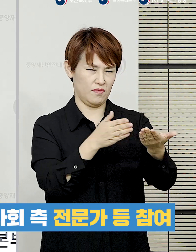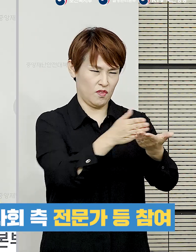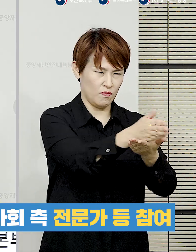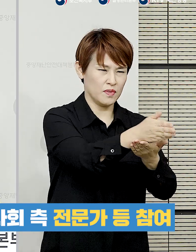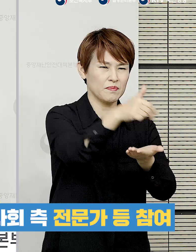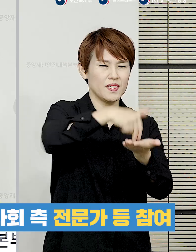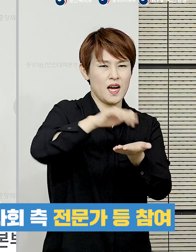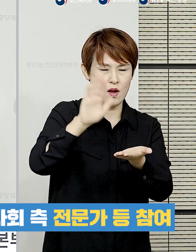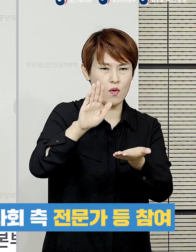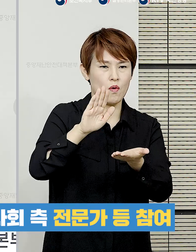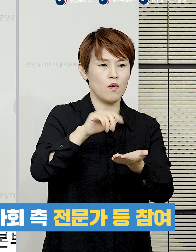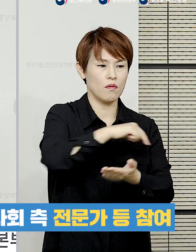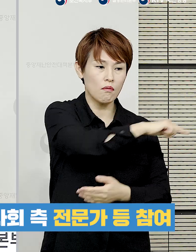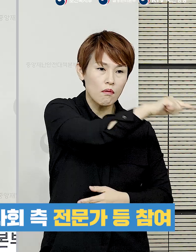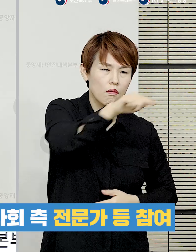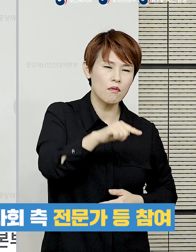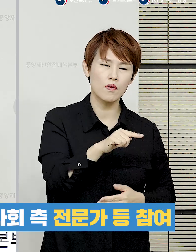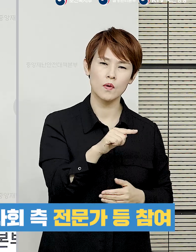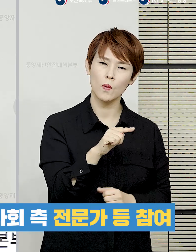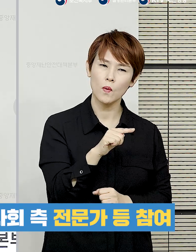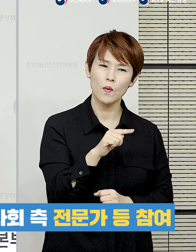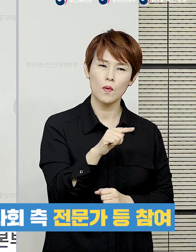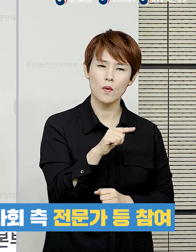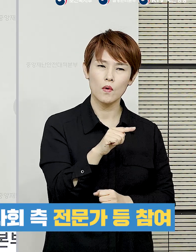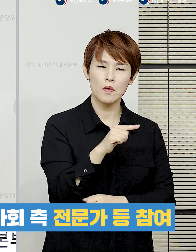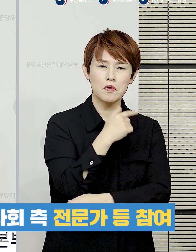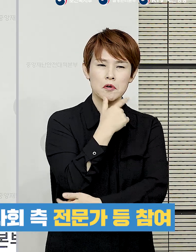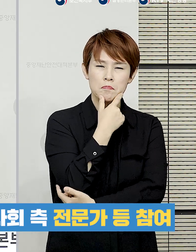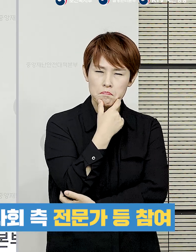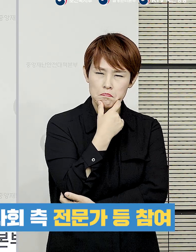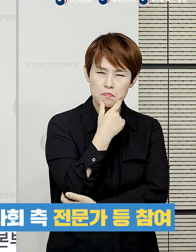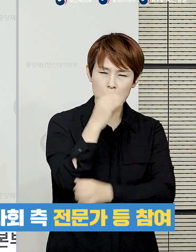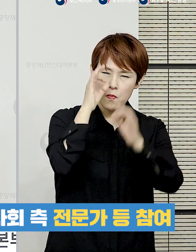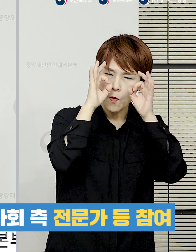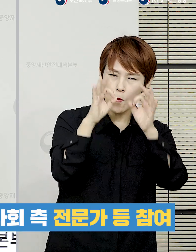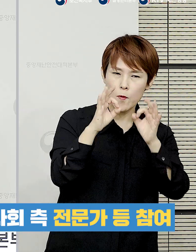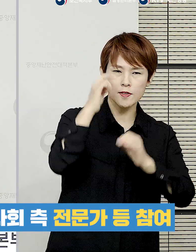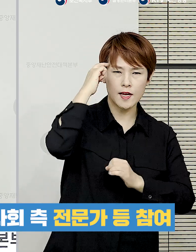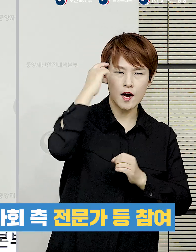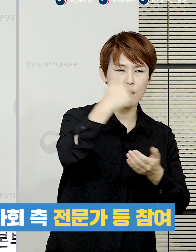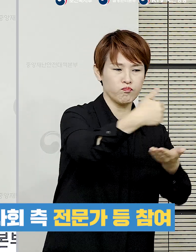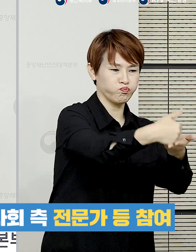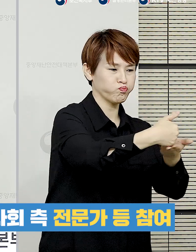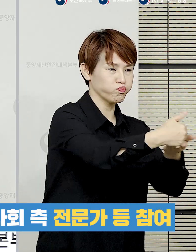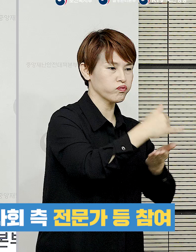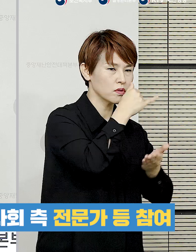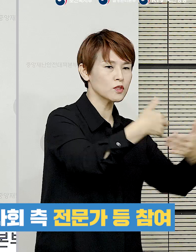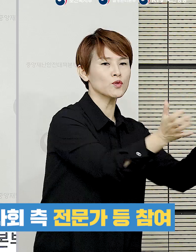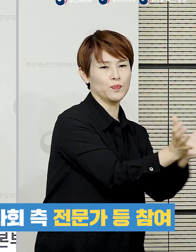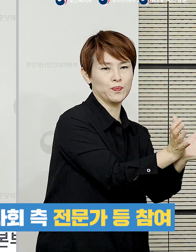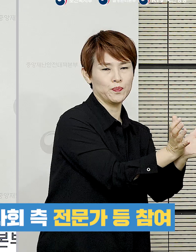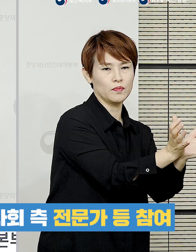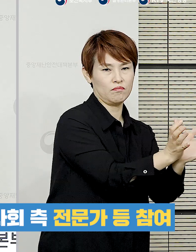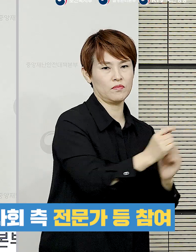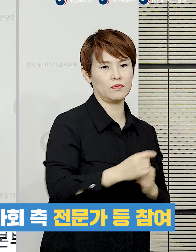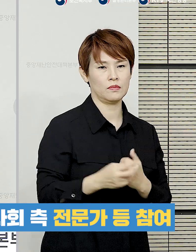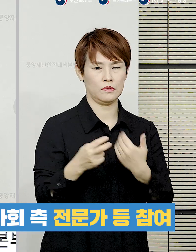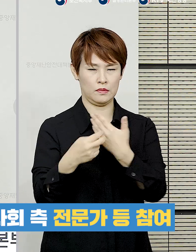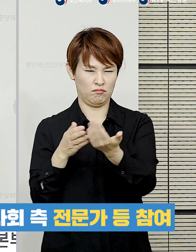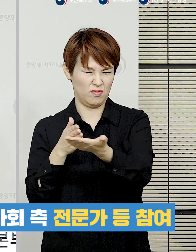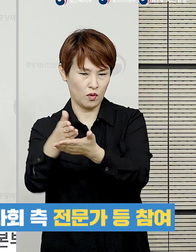아니라 실제 여러 가지 측면에서 바라보면서 의견을 낼 수 있는 분들을 다른 그룹으로 생각을 하고 있습니다. 그에